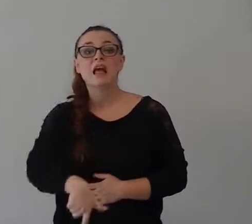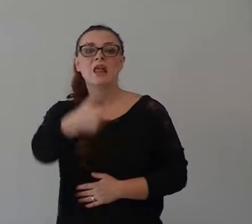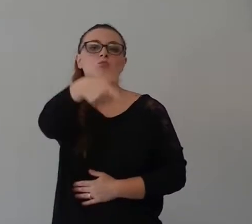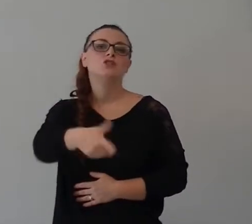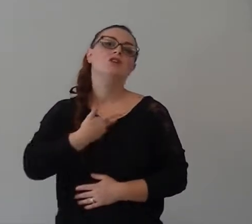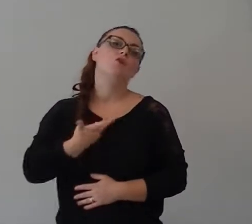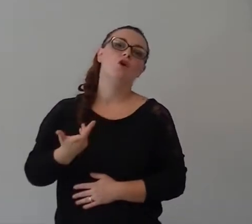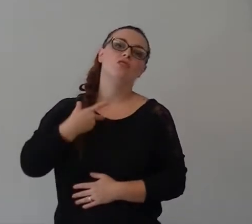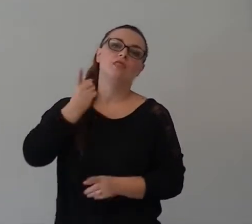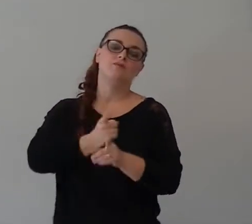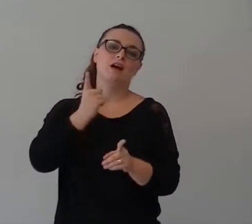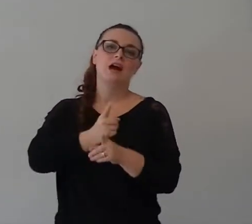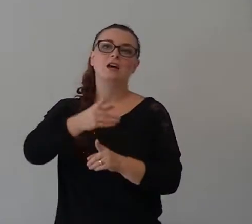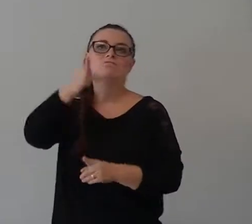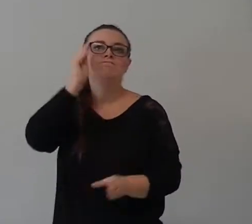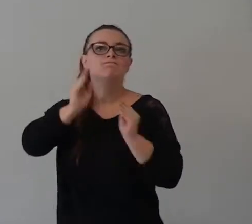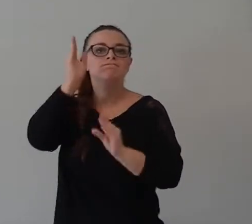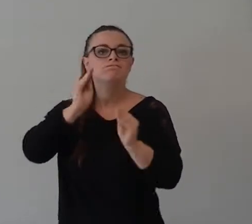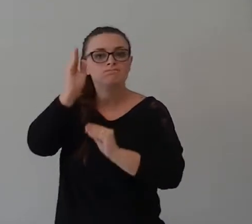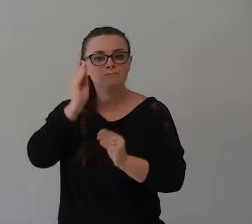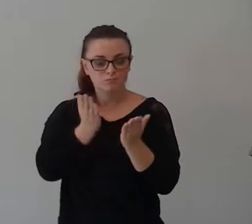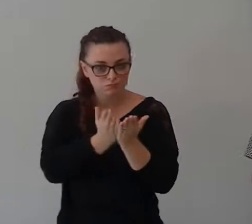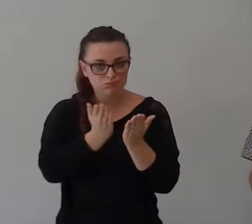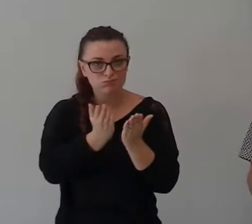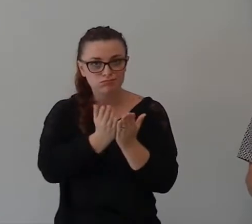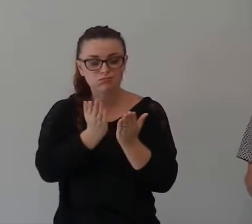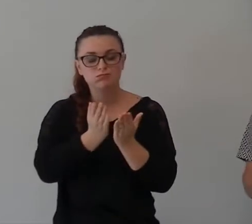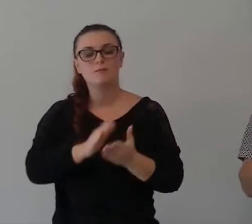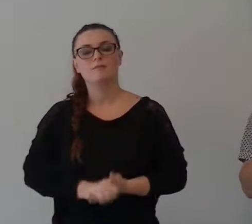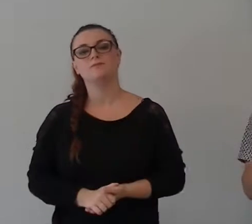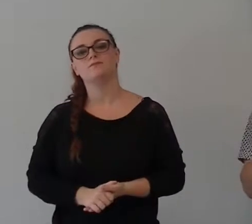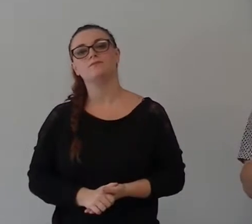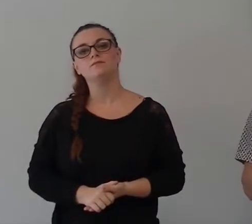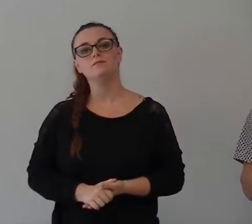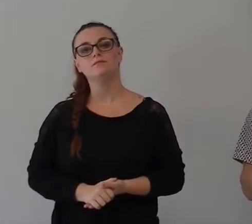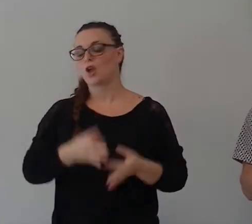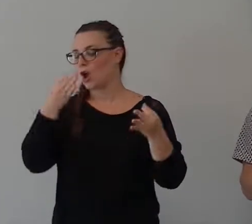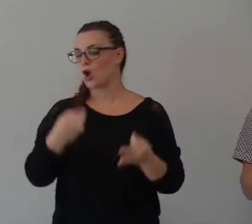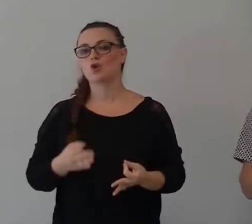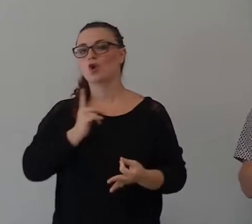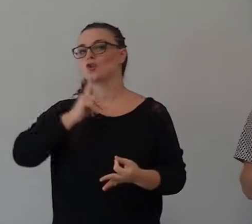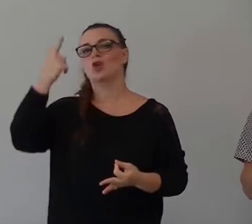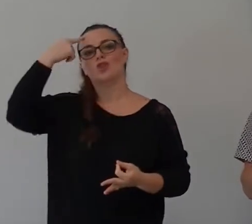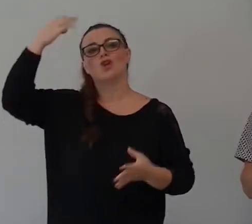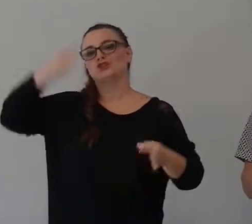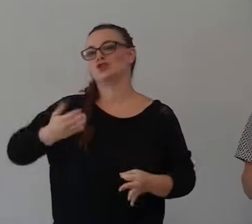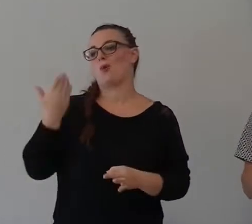trasferita all'università, ma era negli anni di Dio, perché lui già vedeva